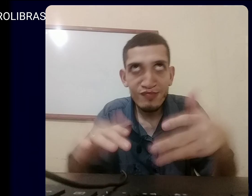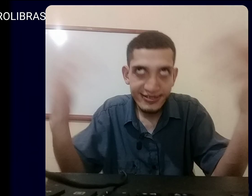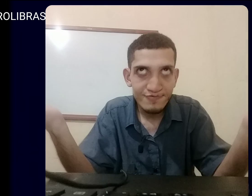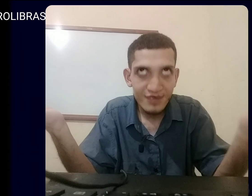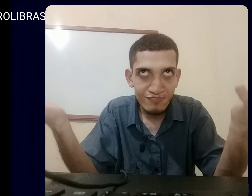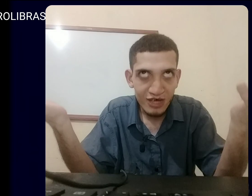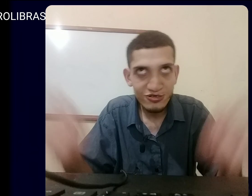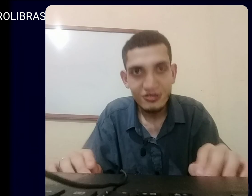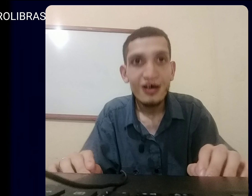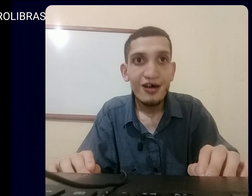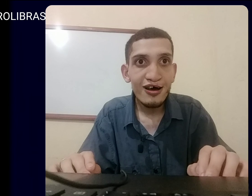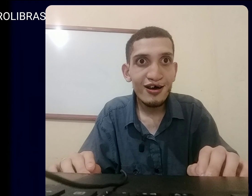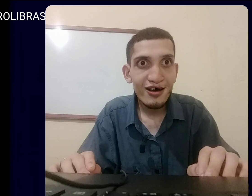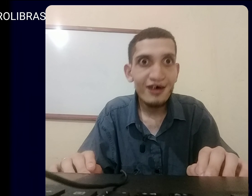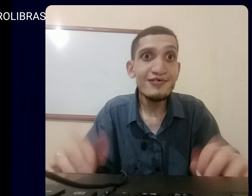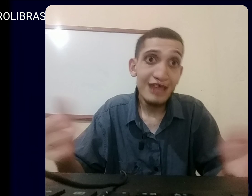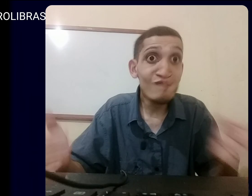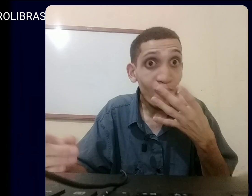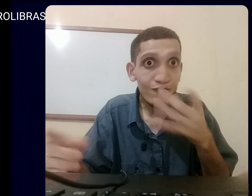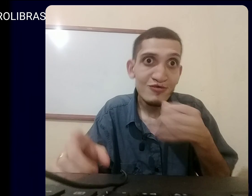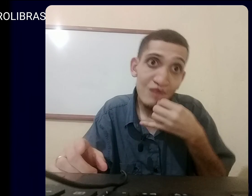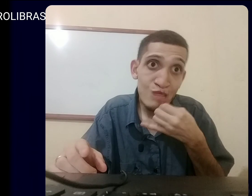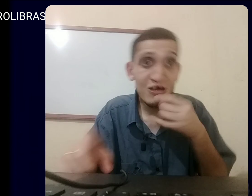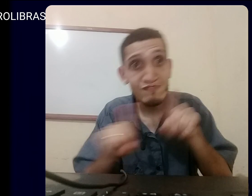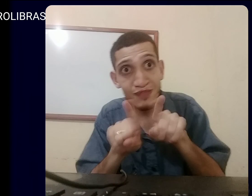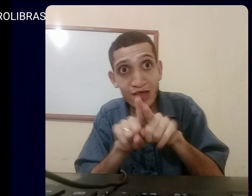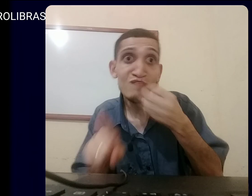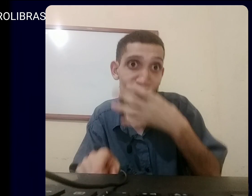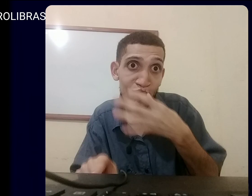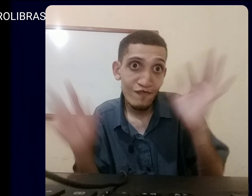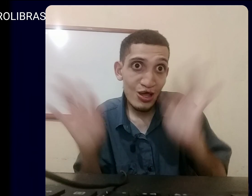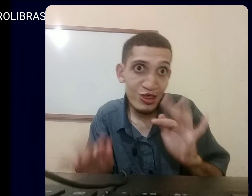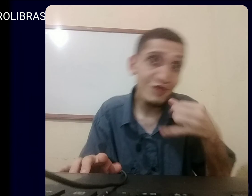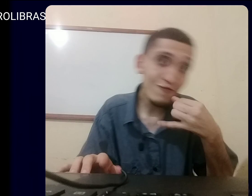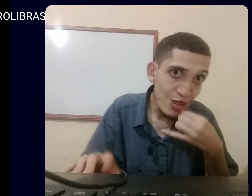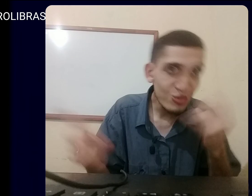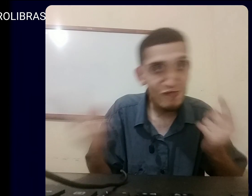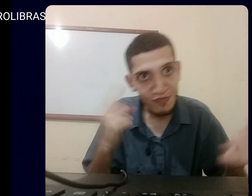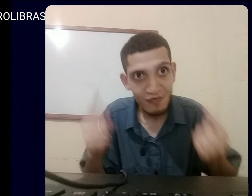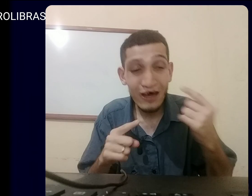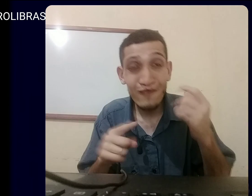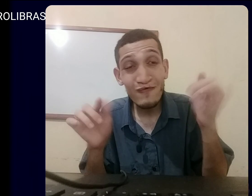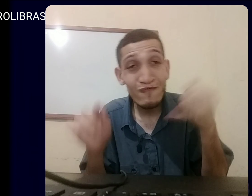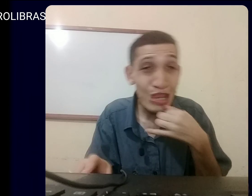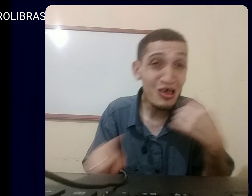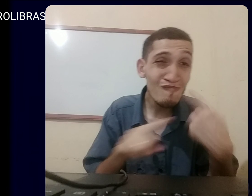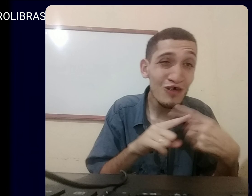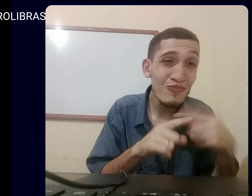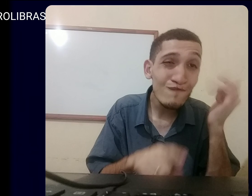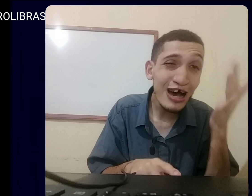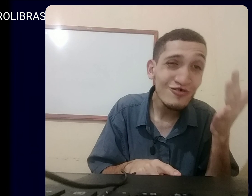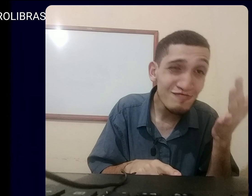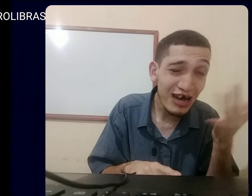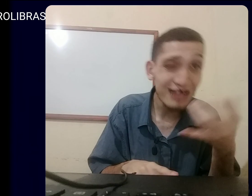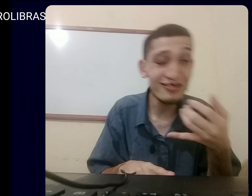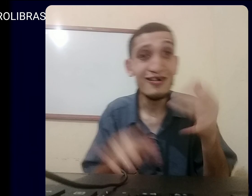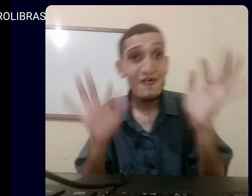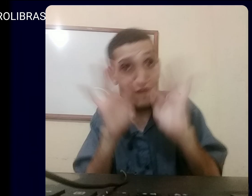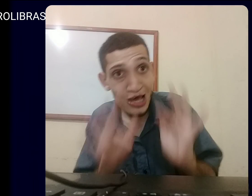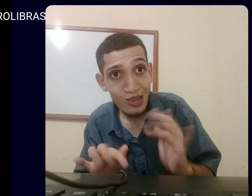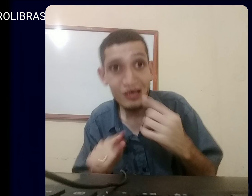ProLibras, experimento. É bom o experimento, mas também bom. Feliz, feliz, Feliz porque tá fácil